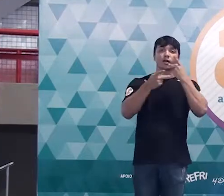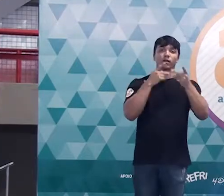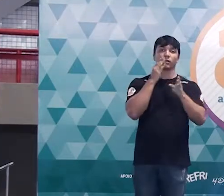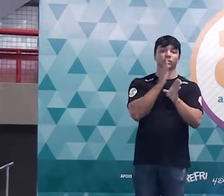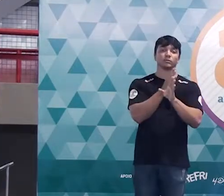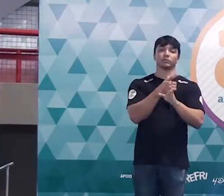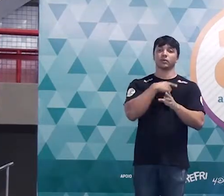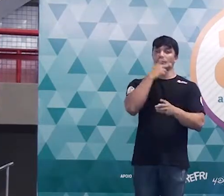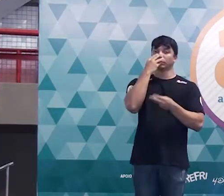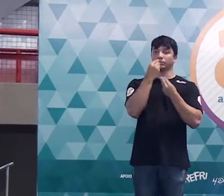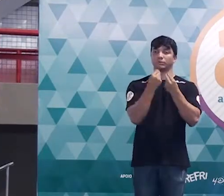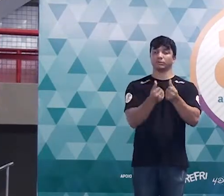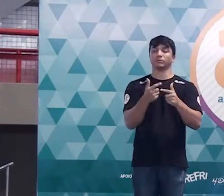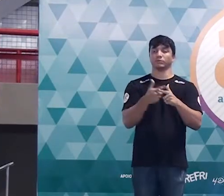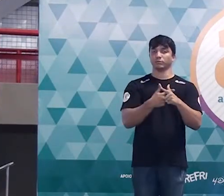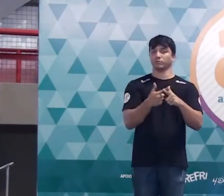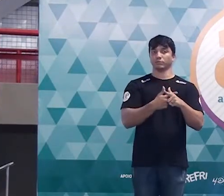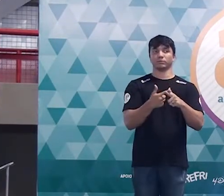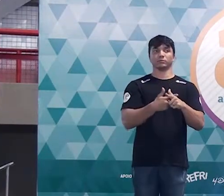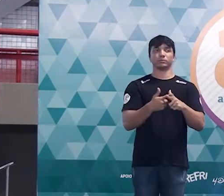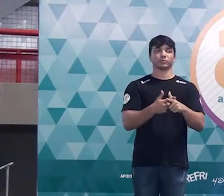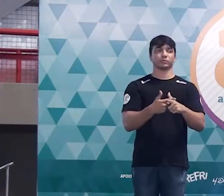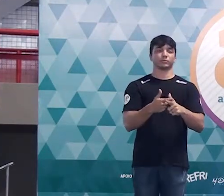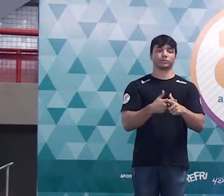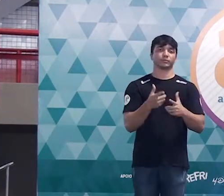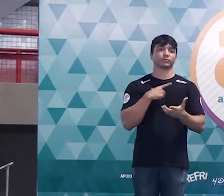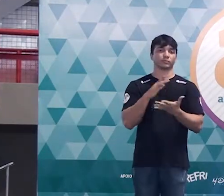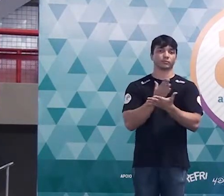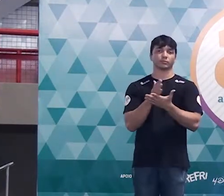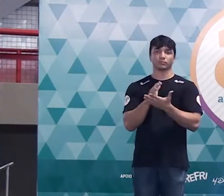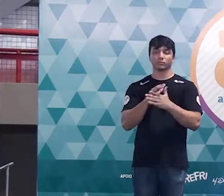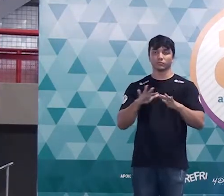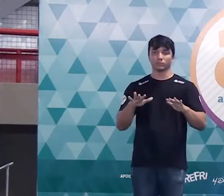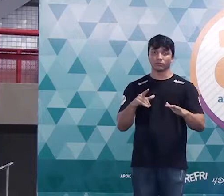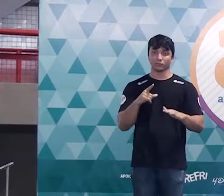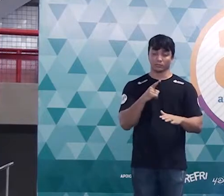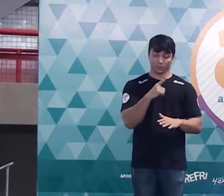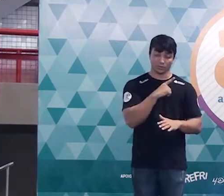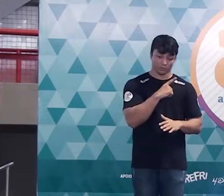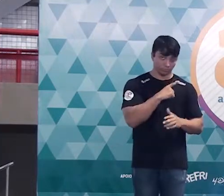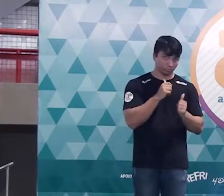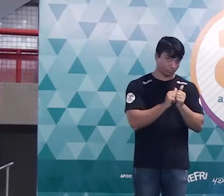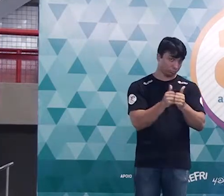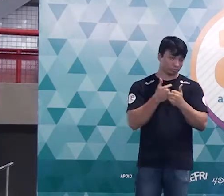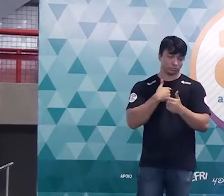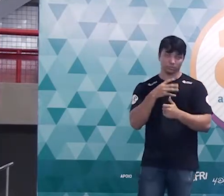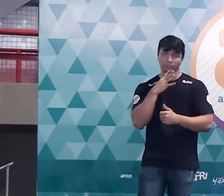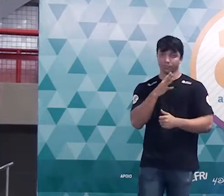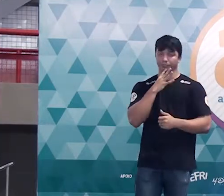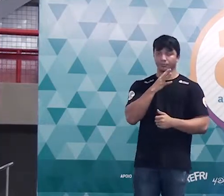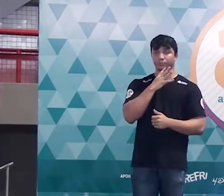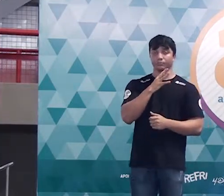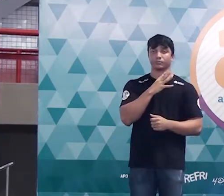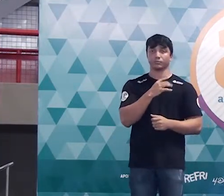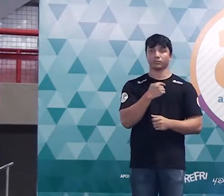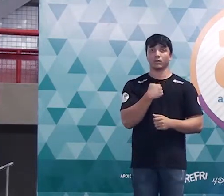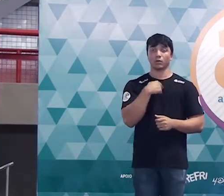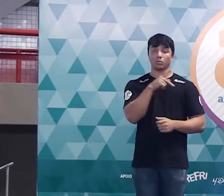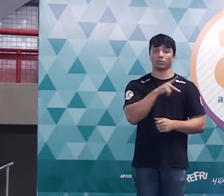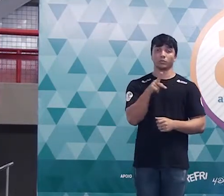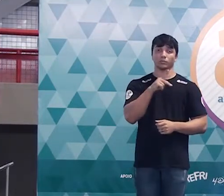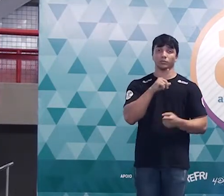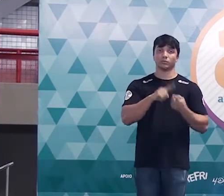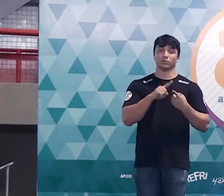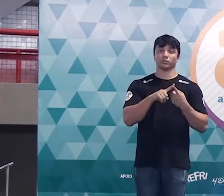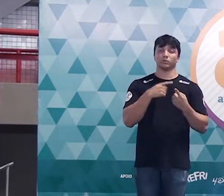se ela falar, estraga. Não é não? Tem gente que é assim. Eu acompanhei uma situação. Vocês sabem, eu sou professor e